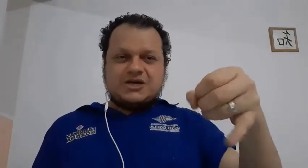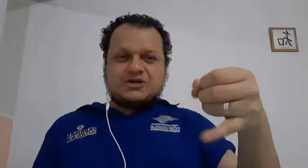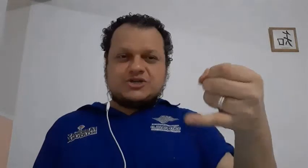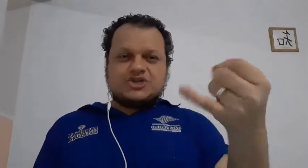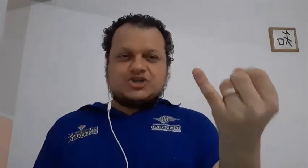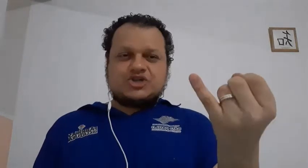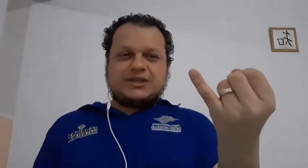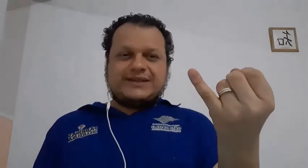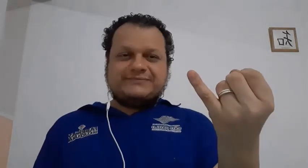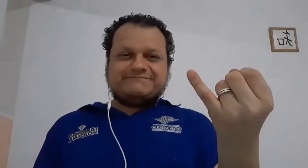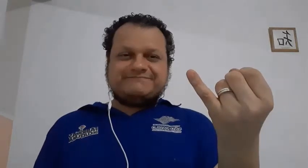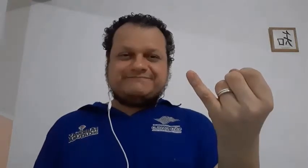J.